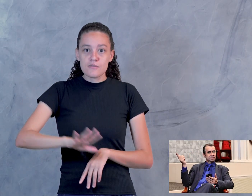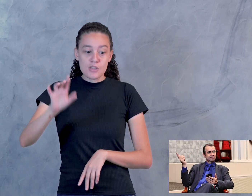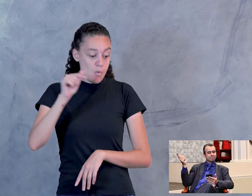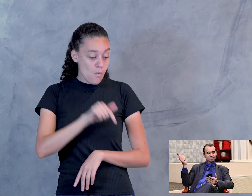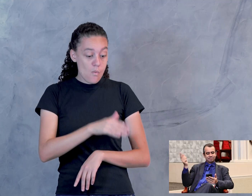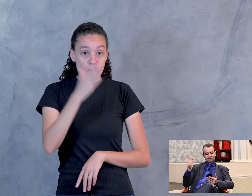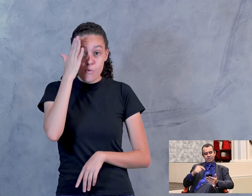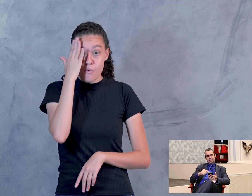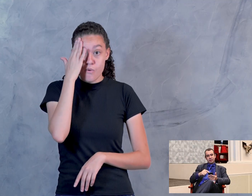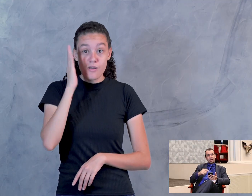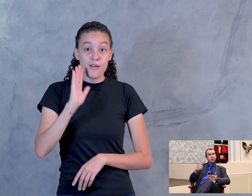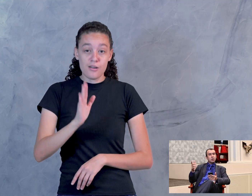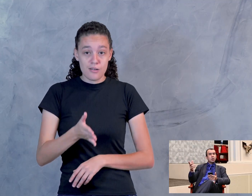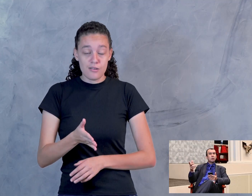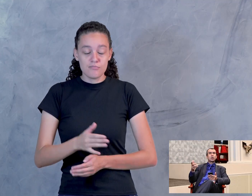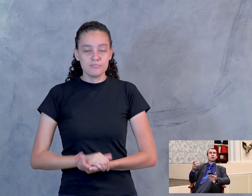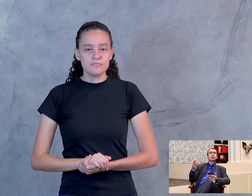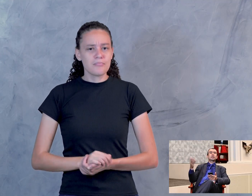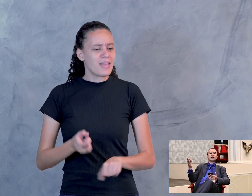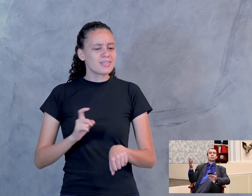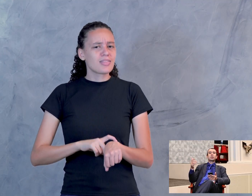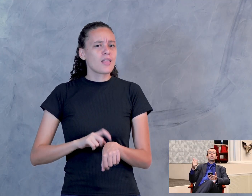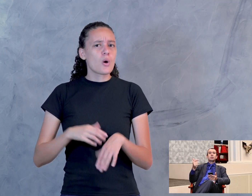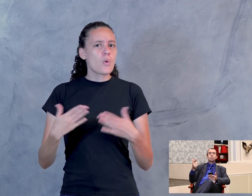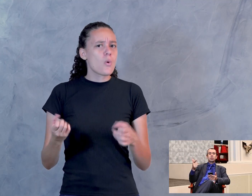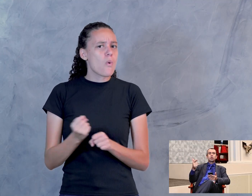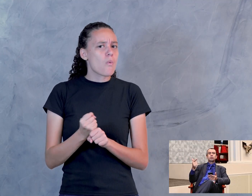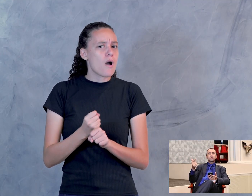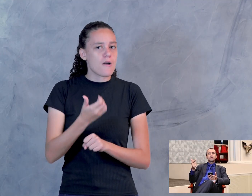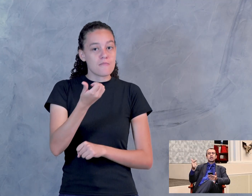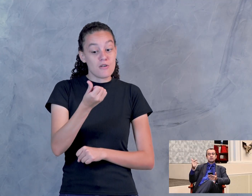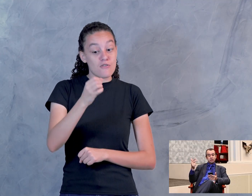profeta? Em que tempo?